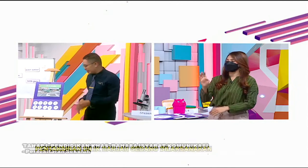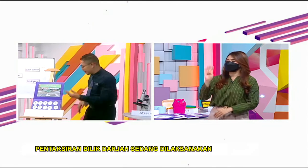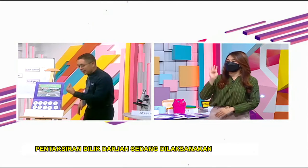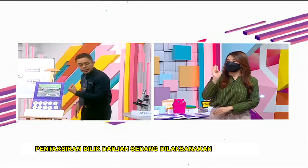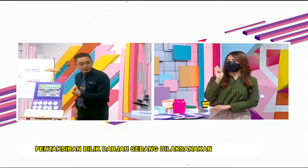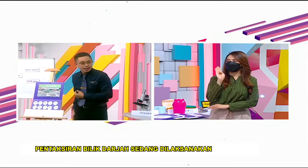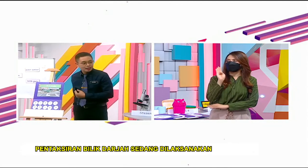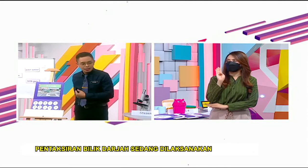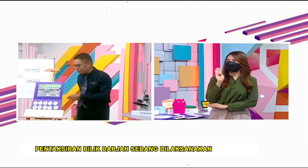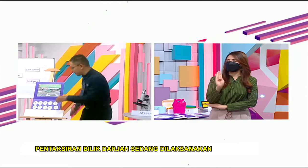Okey. B.